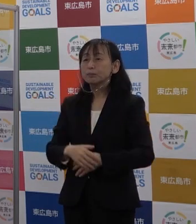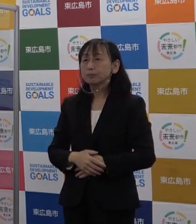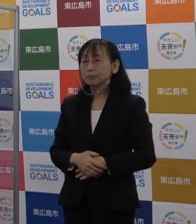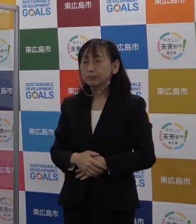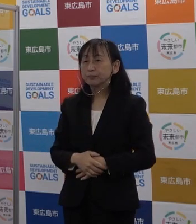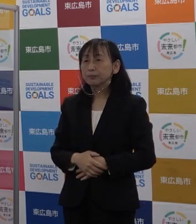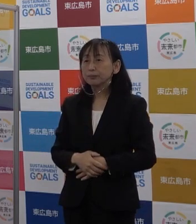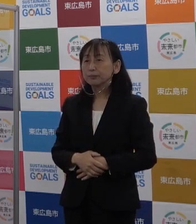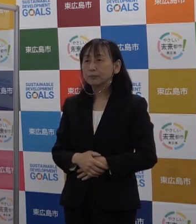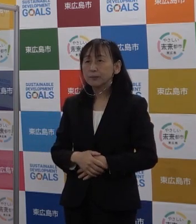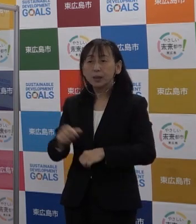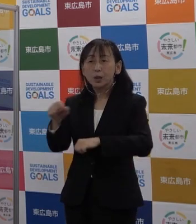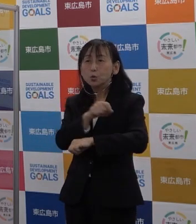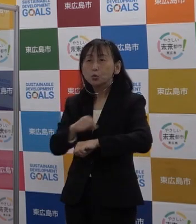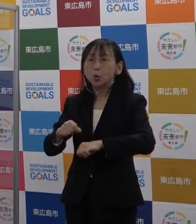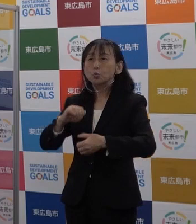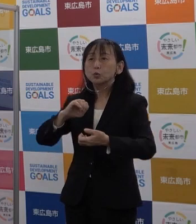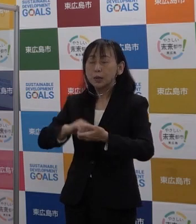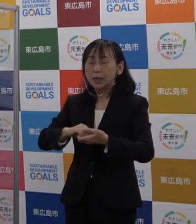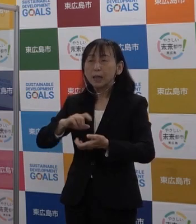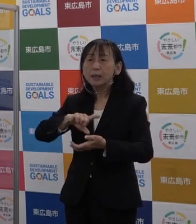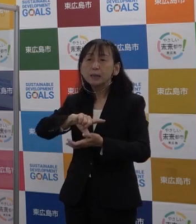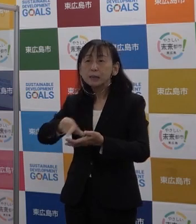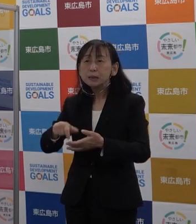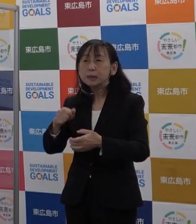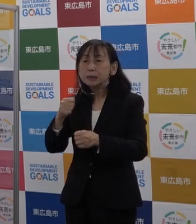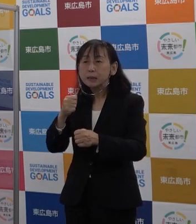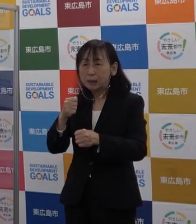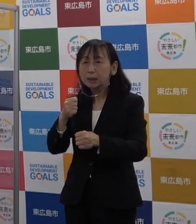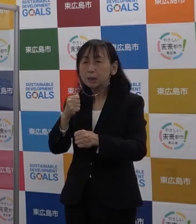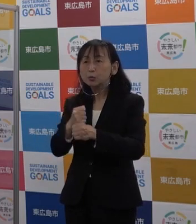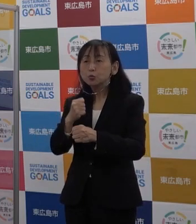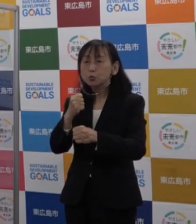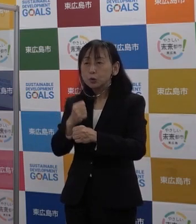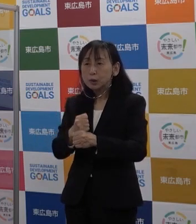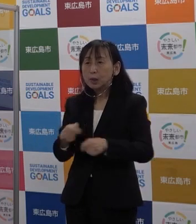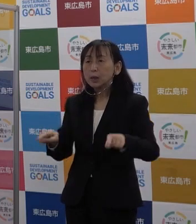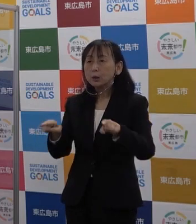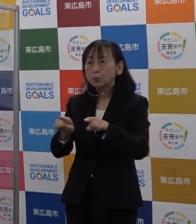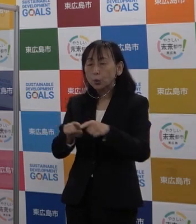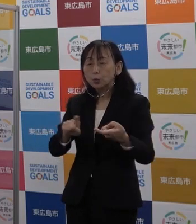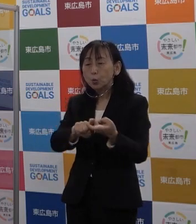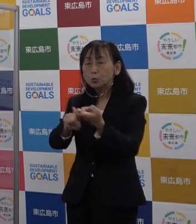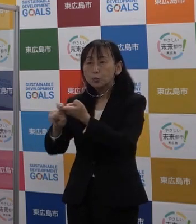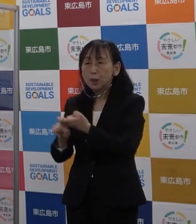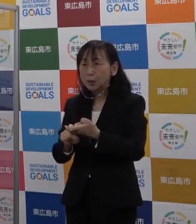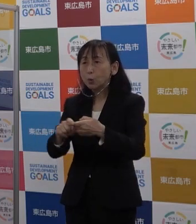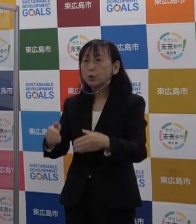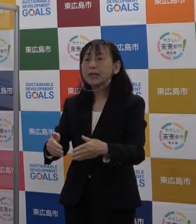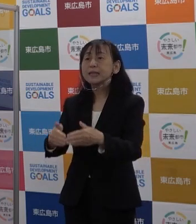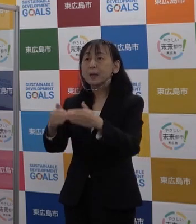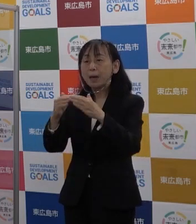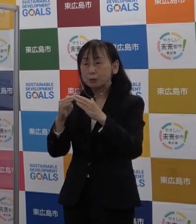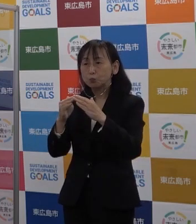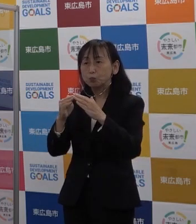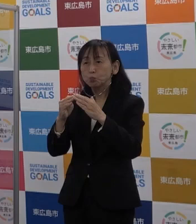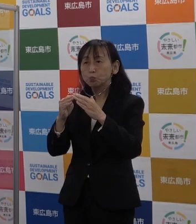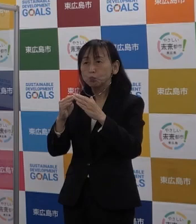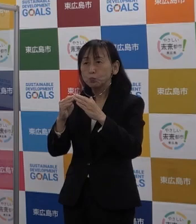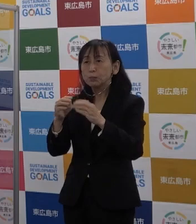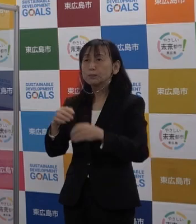左中ほどにある特定地域づくり事業協同組合というものを作ります。で組合